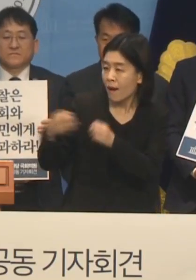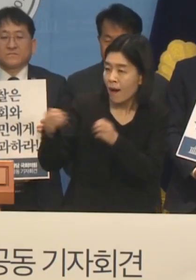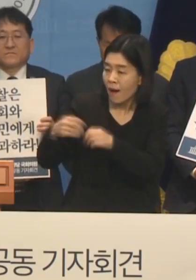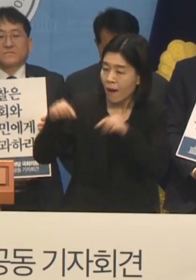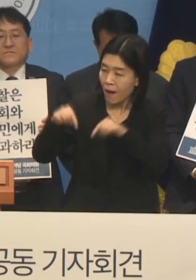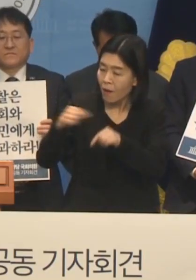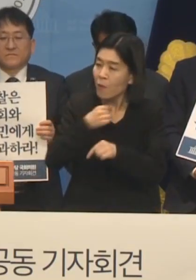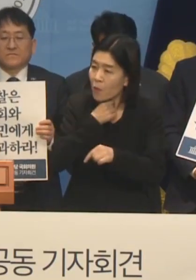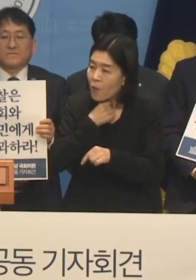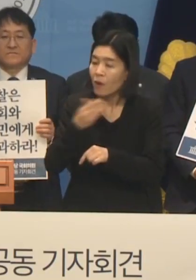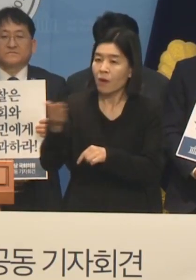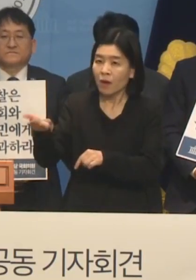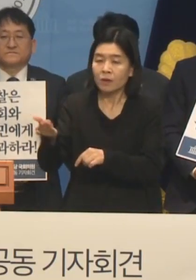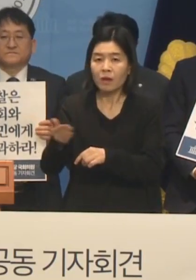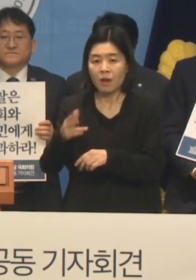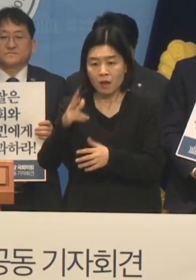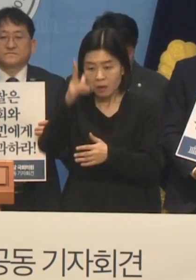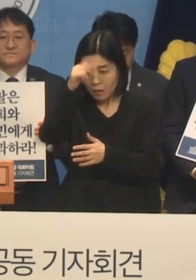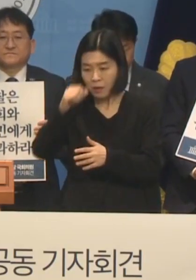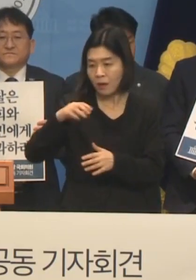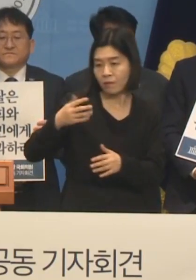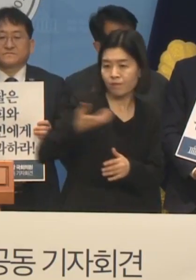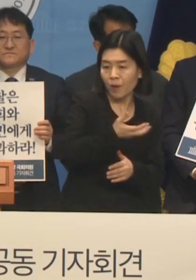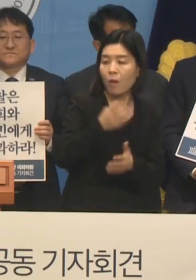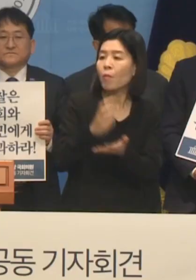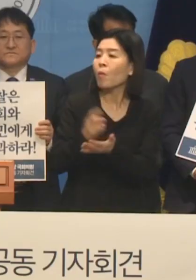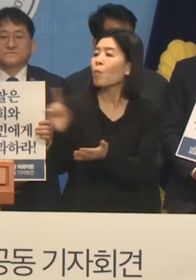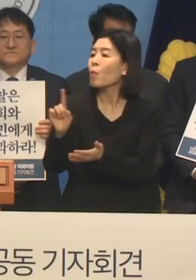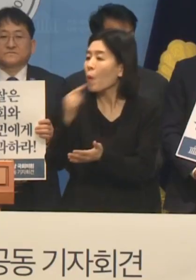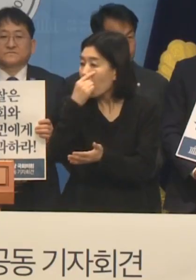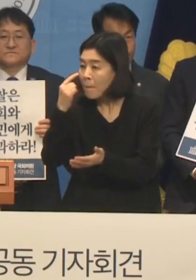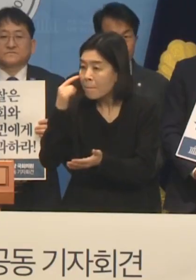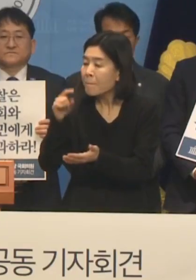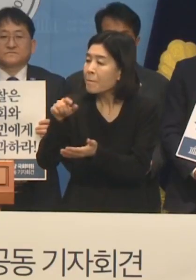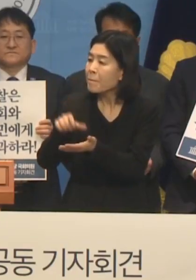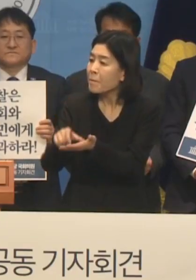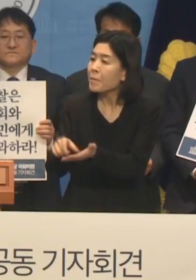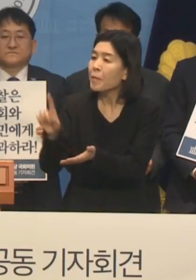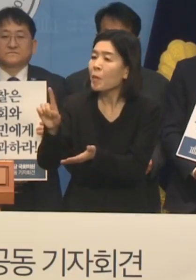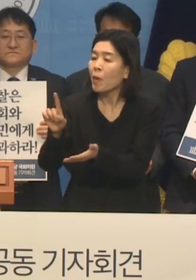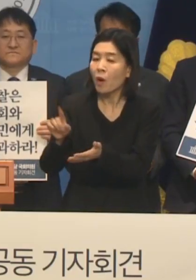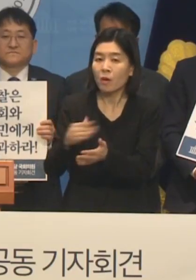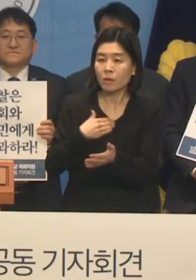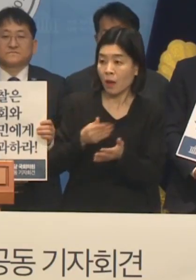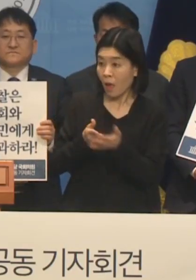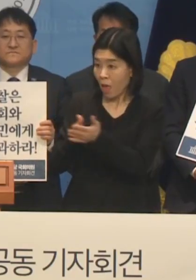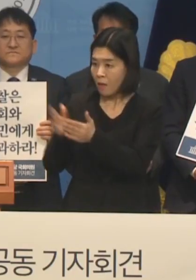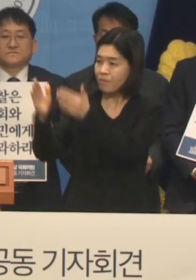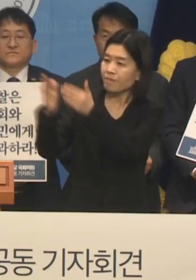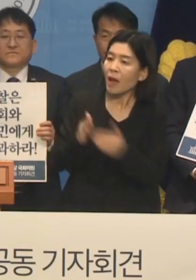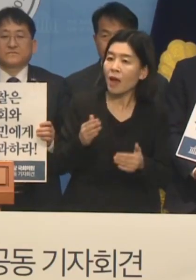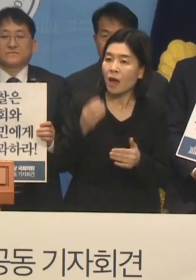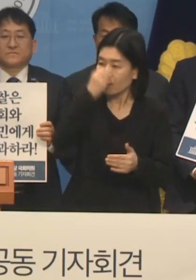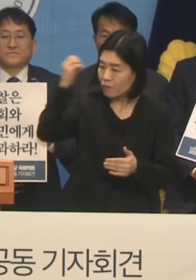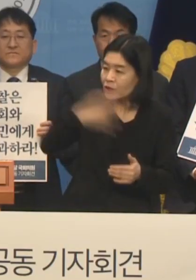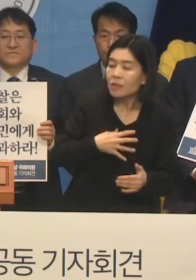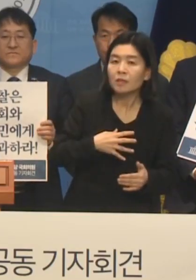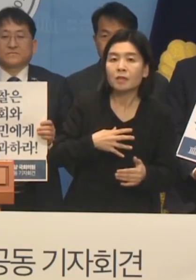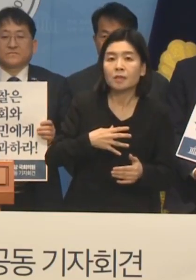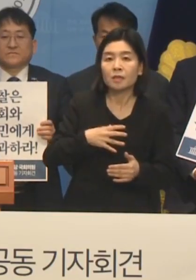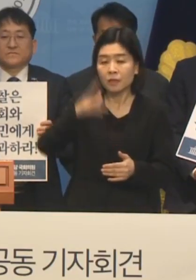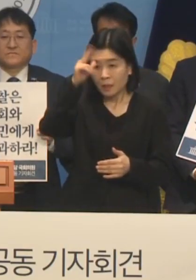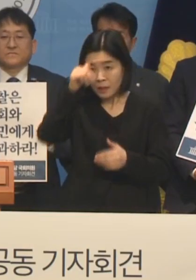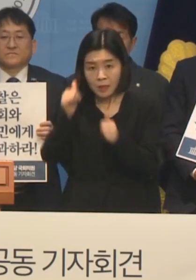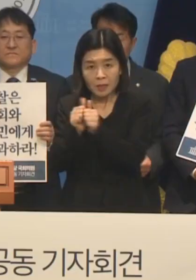근거를 요구했습니다. 그러나 경찰은 제 요청 사항에 대해서 무시하고 오히려 남성 경찰들이 저를 강제로